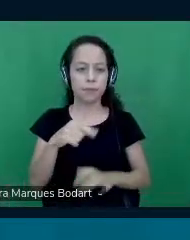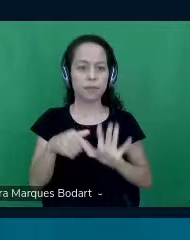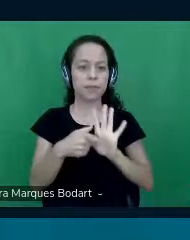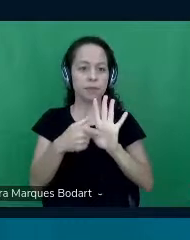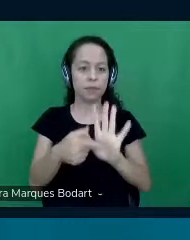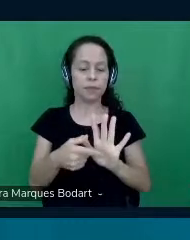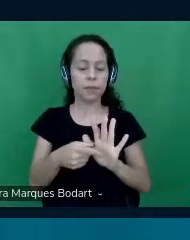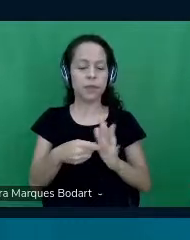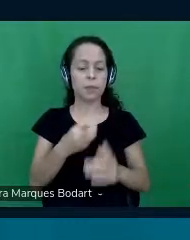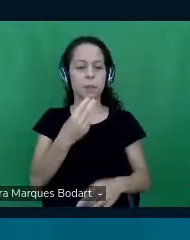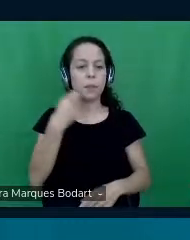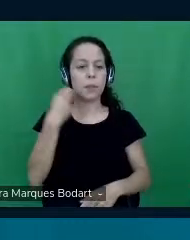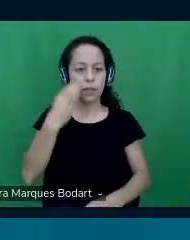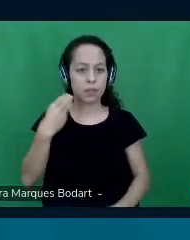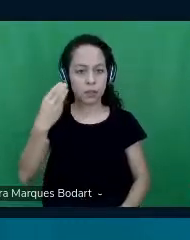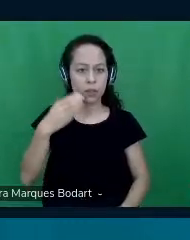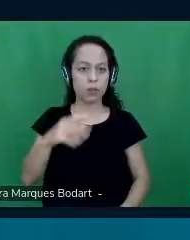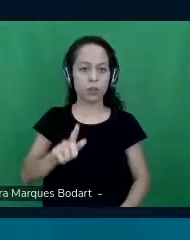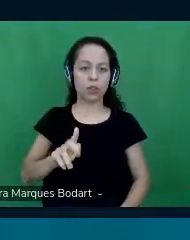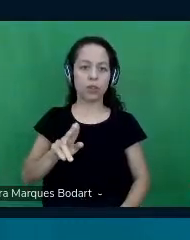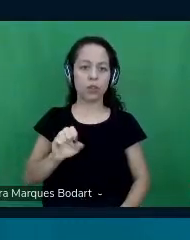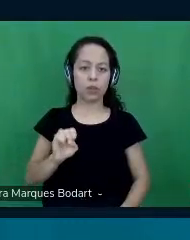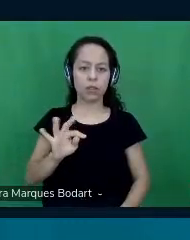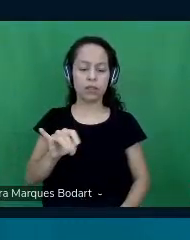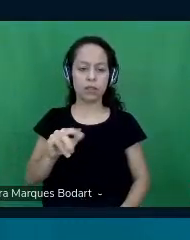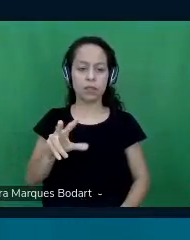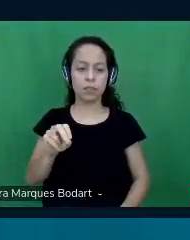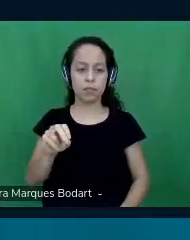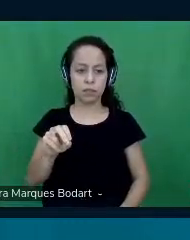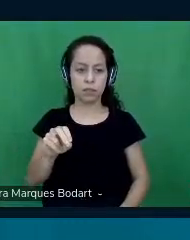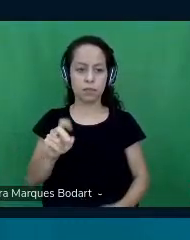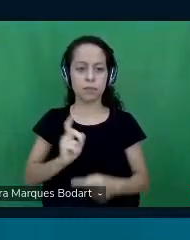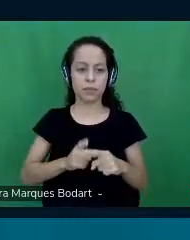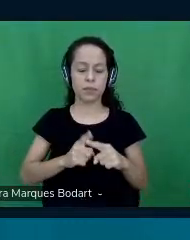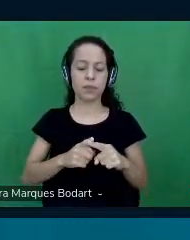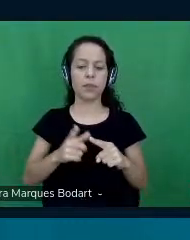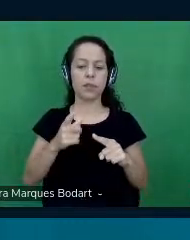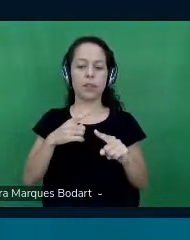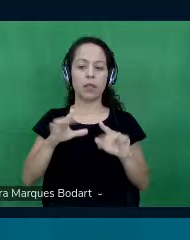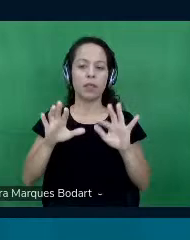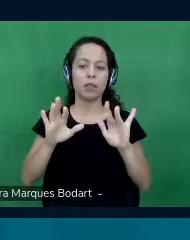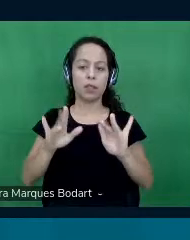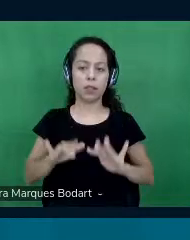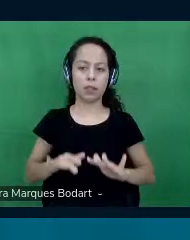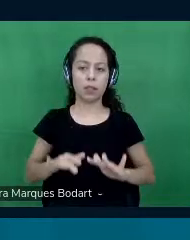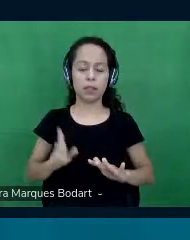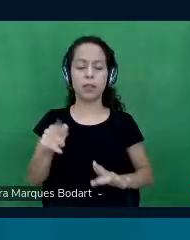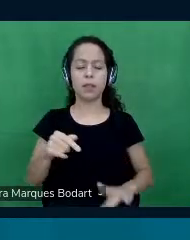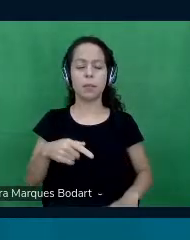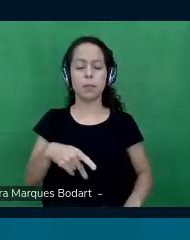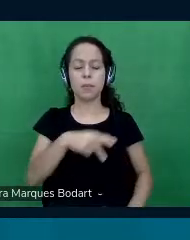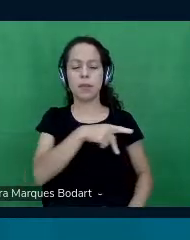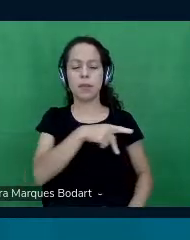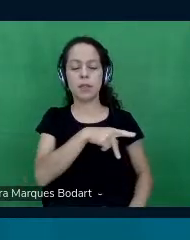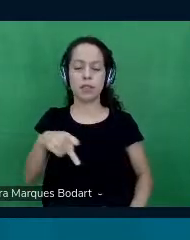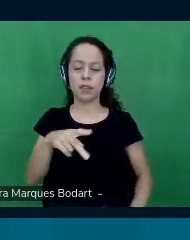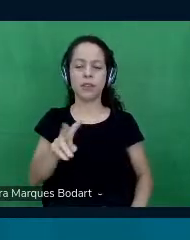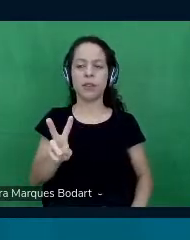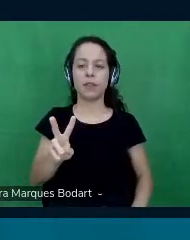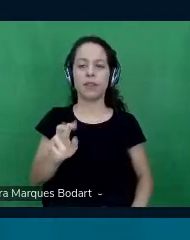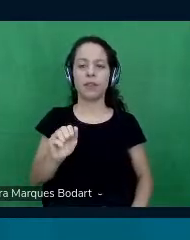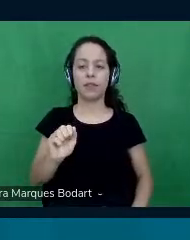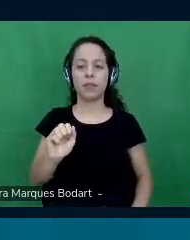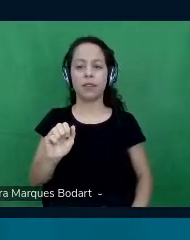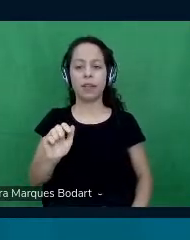ministro Gustavo Capanema, quando ele escreve para o presidente Vargas, falando da